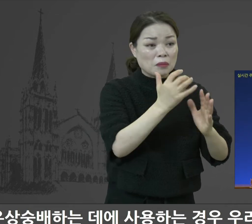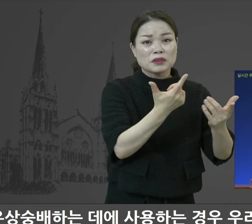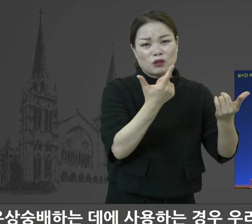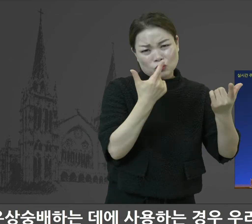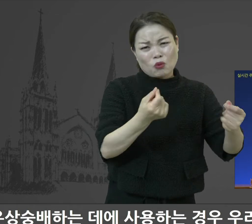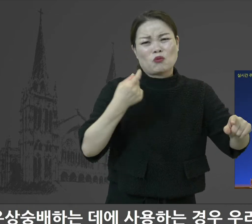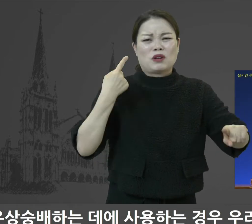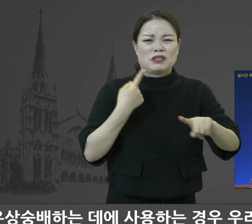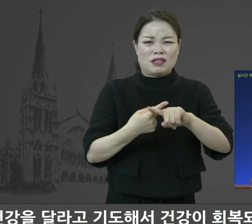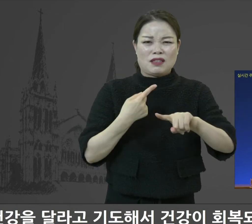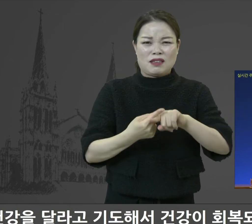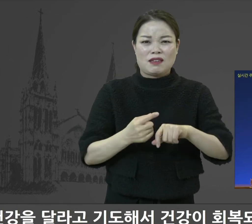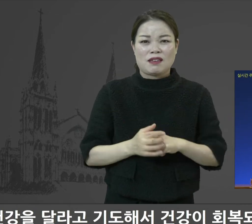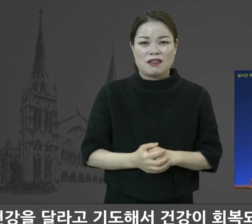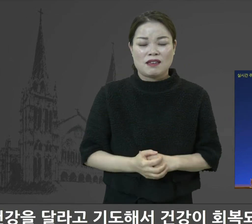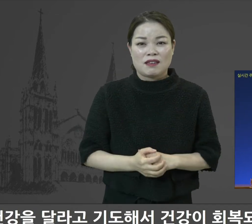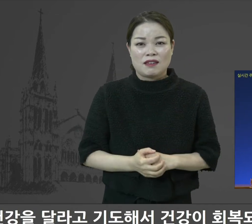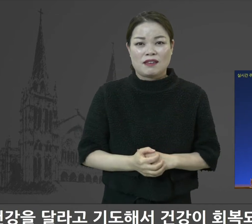말이죠.